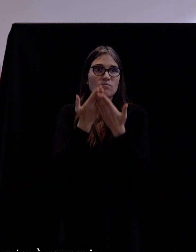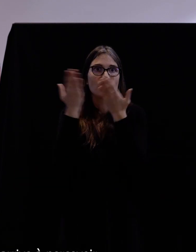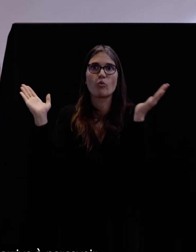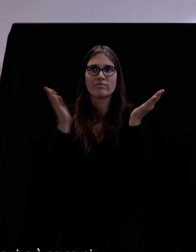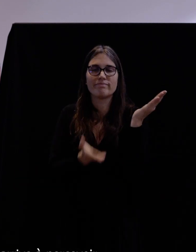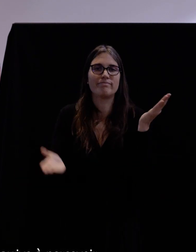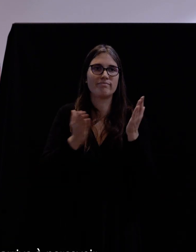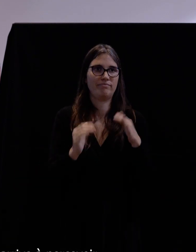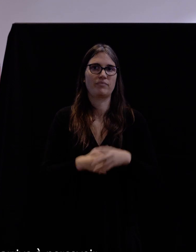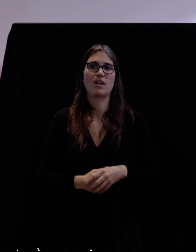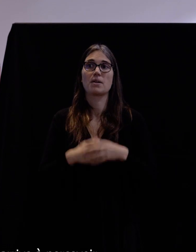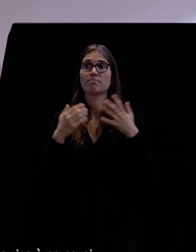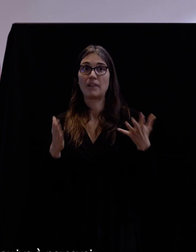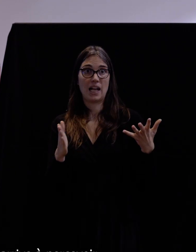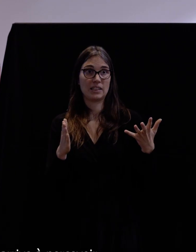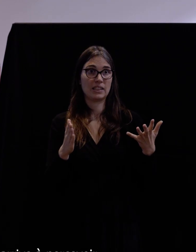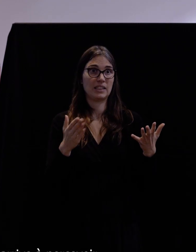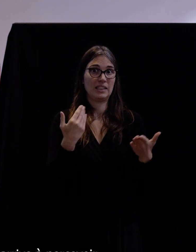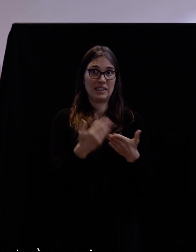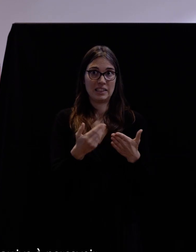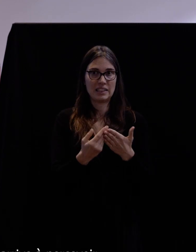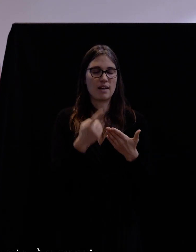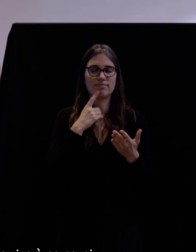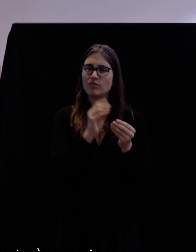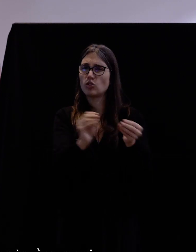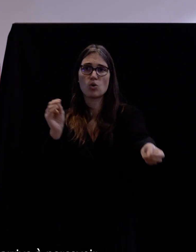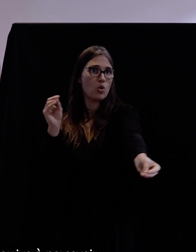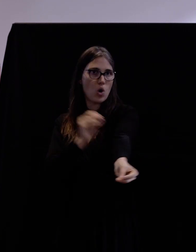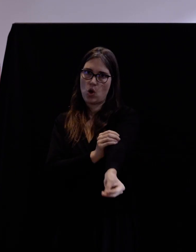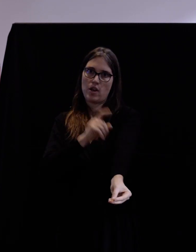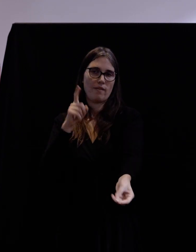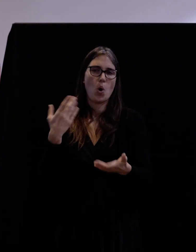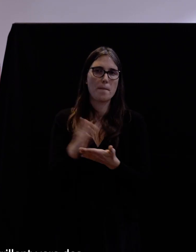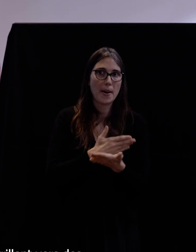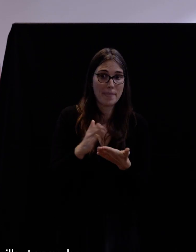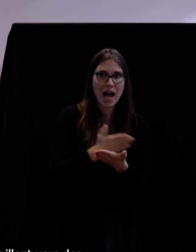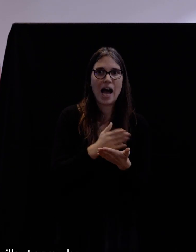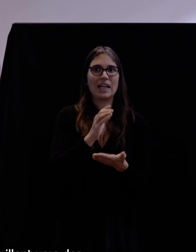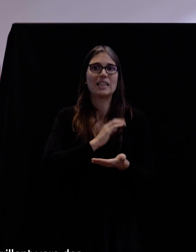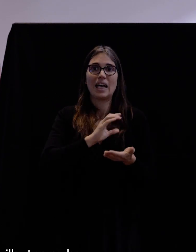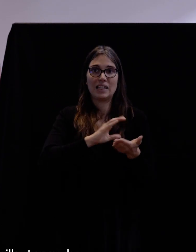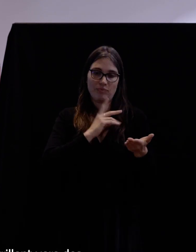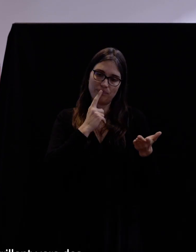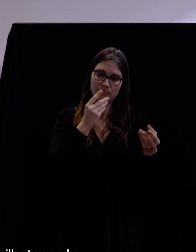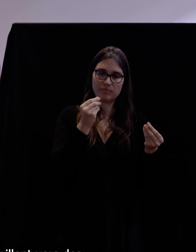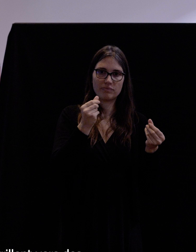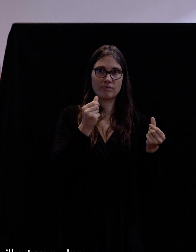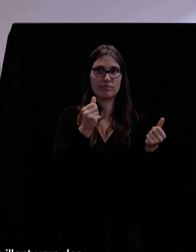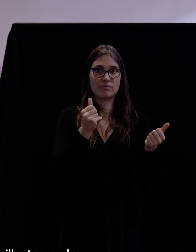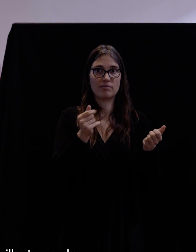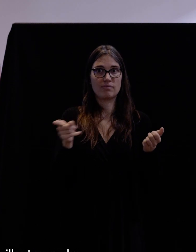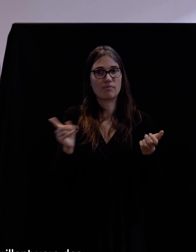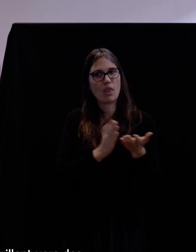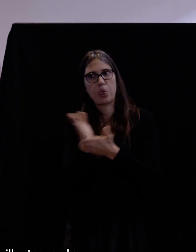crois que si on arrive à percevoir ça le plus tôt possible pour essayer d'amener ceux qui vrillent vers les